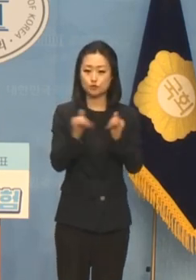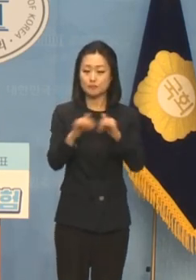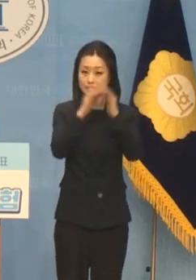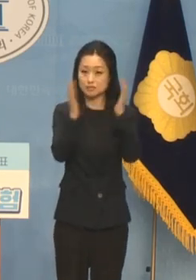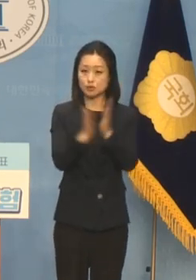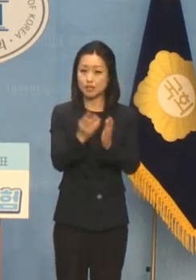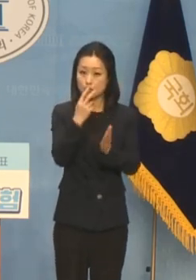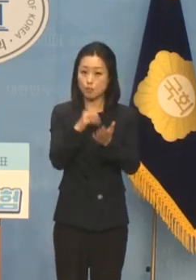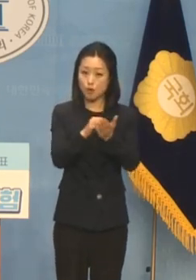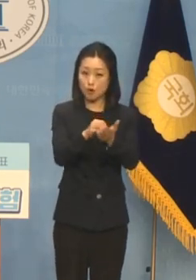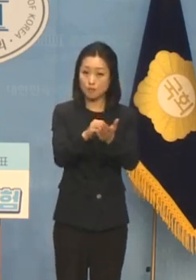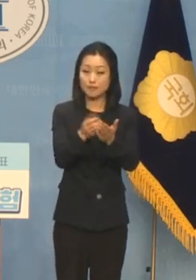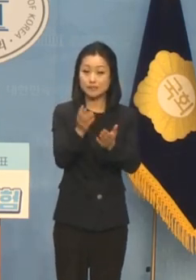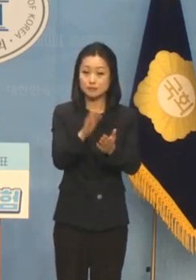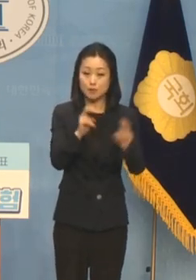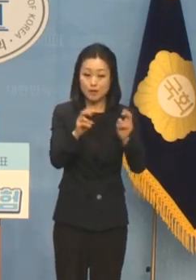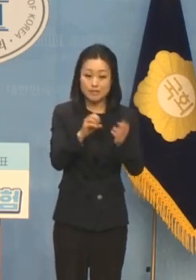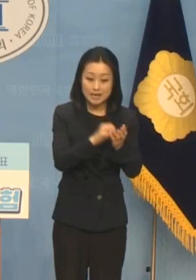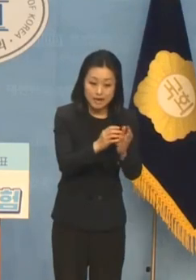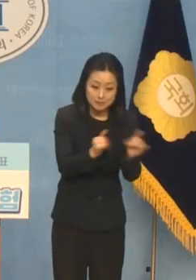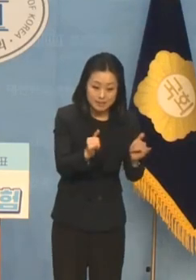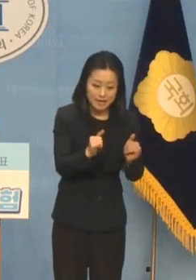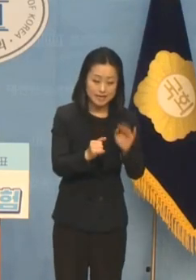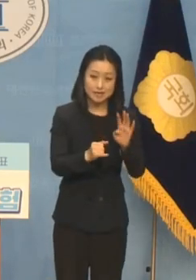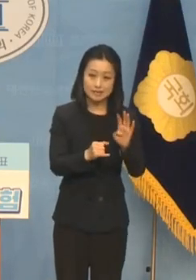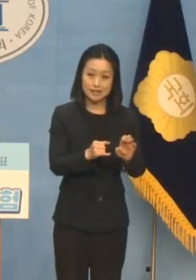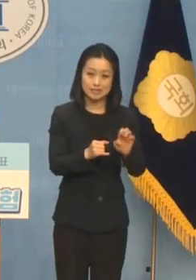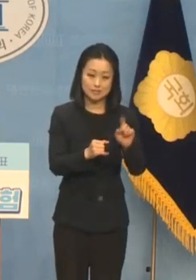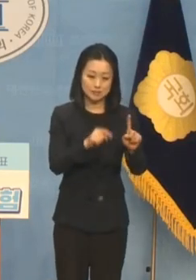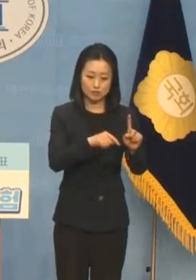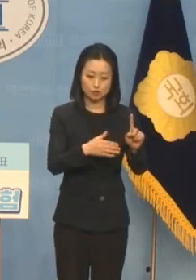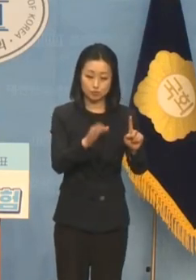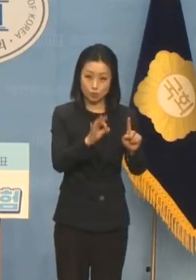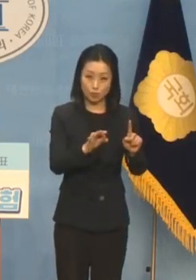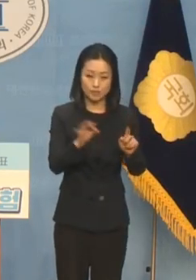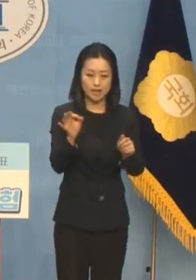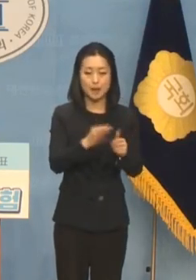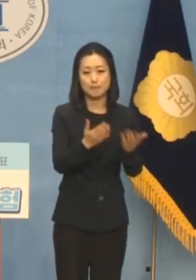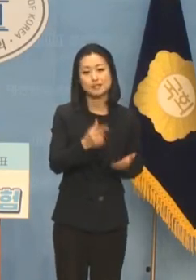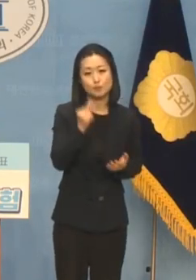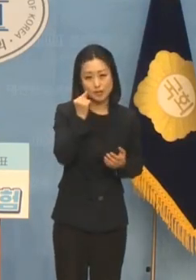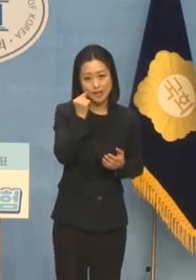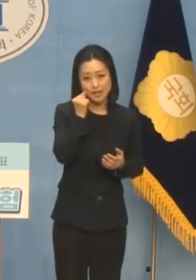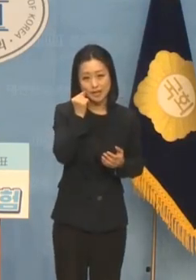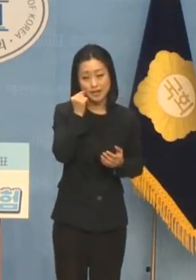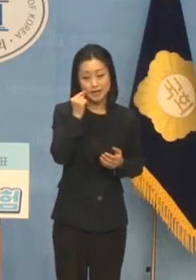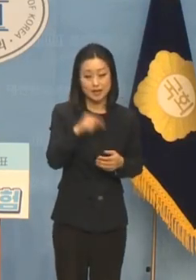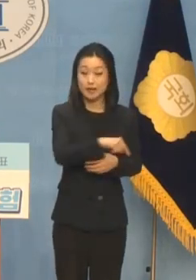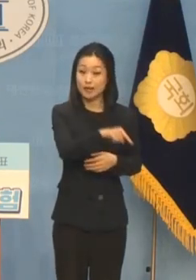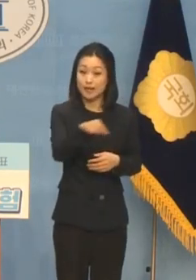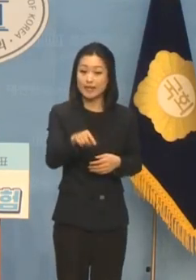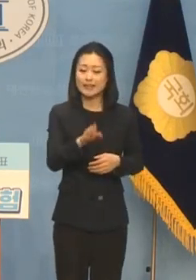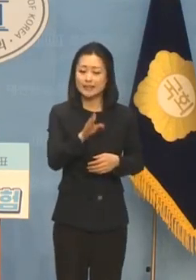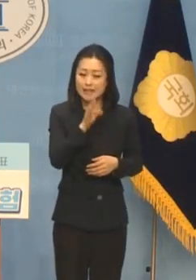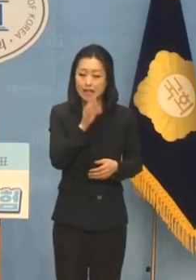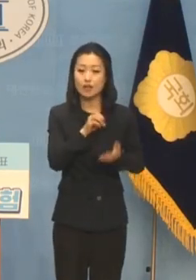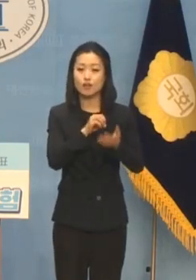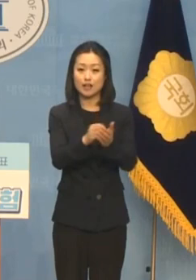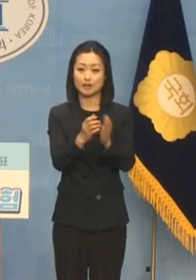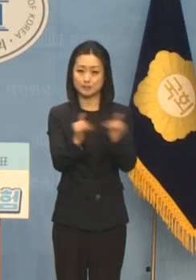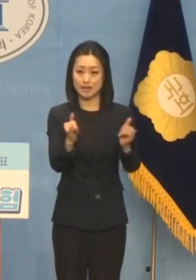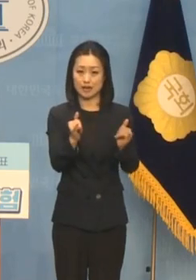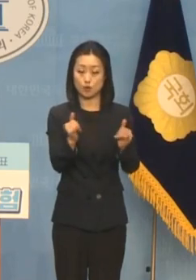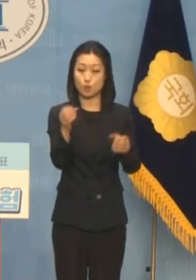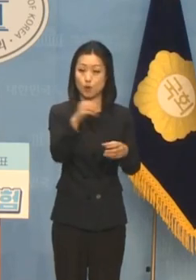도입됐다지만 전체 취업자의 49.1%는 제외되어 있습니다. 노무 제공자 전부를 당연가입 대상으로